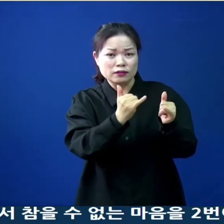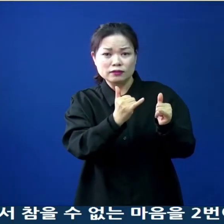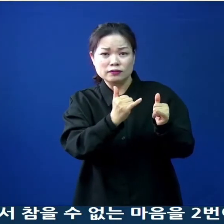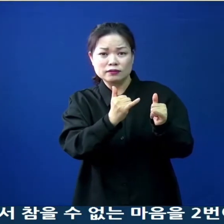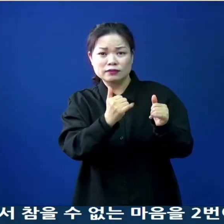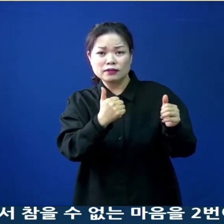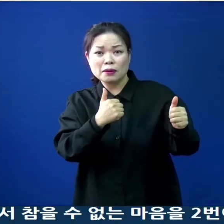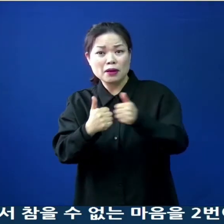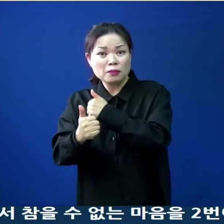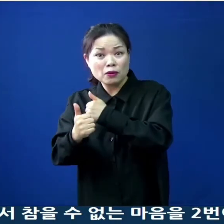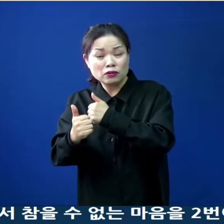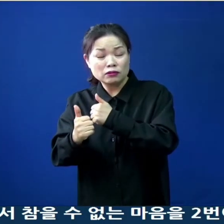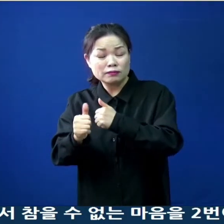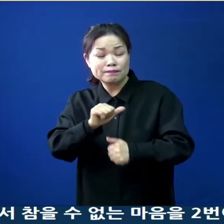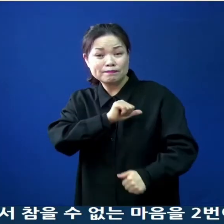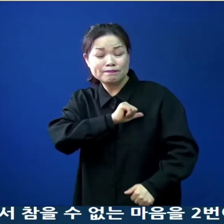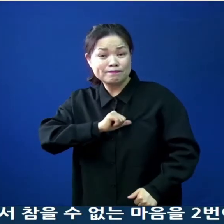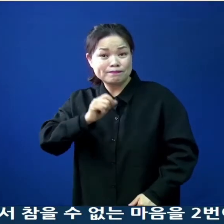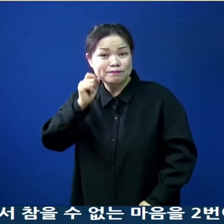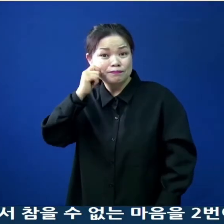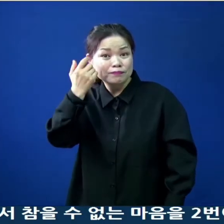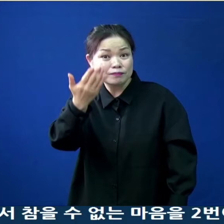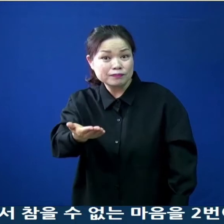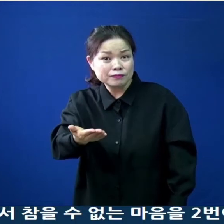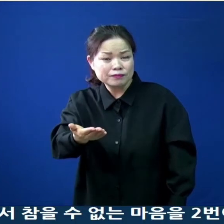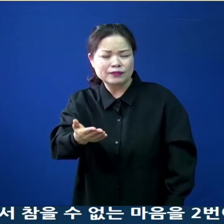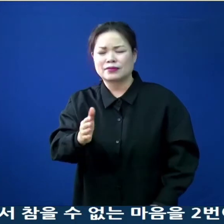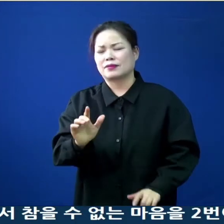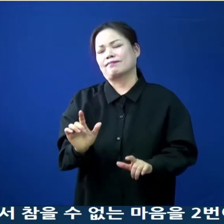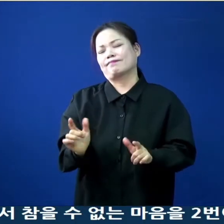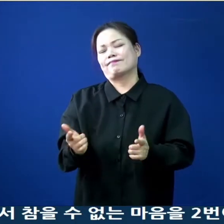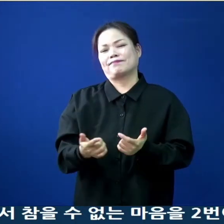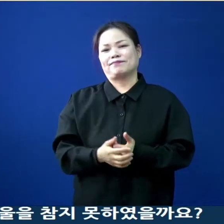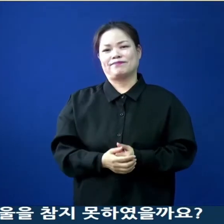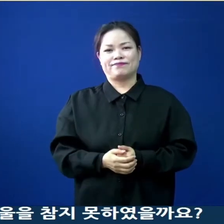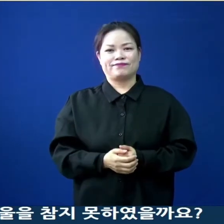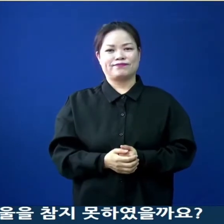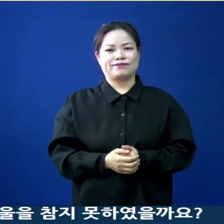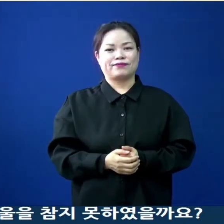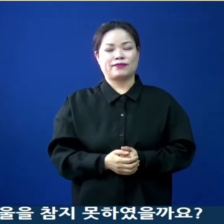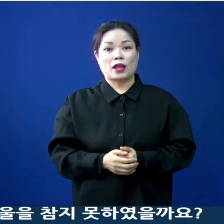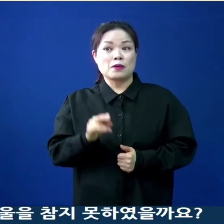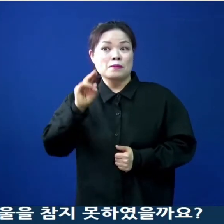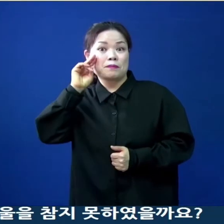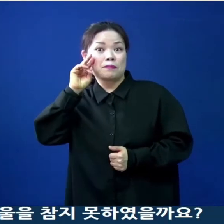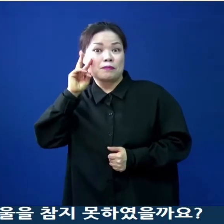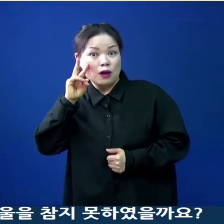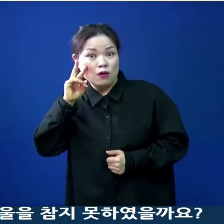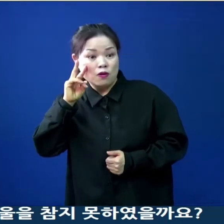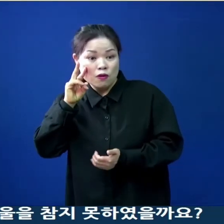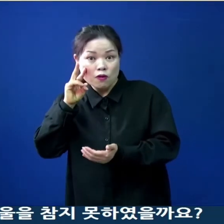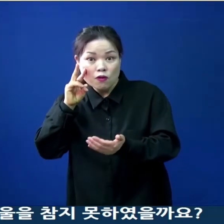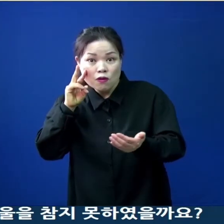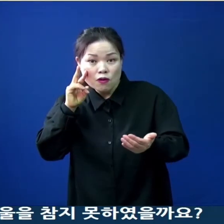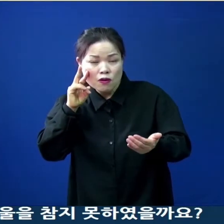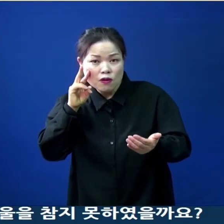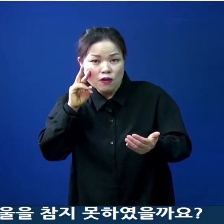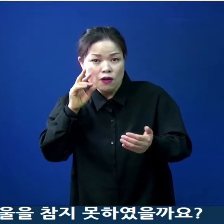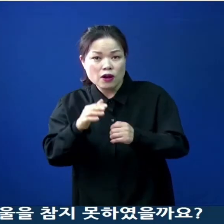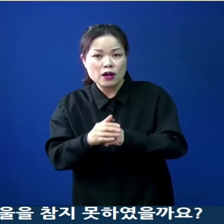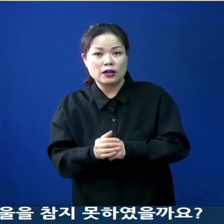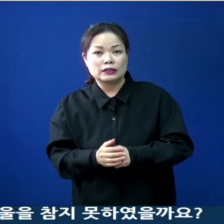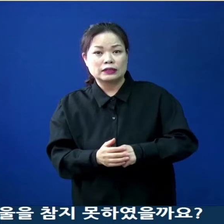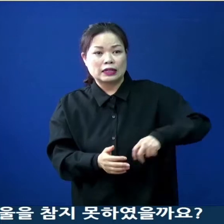수 없었을까요? 그것이 아닙니다. 바울은 여러분,